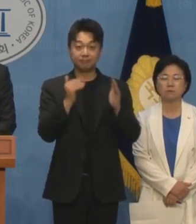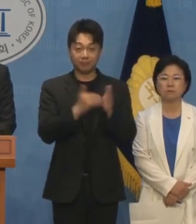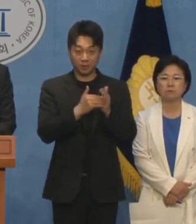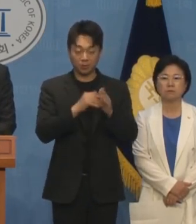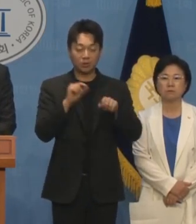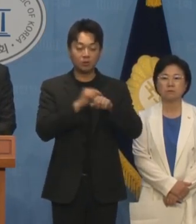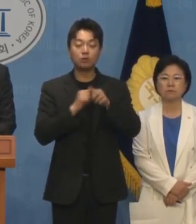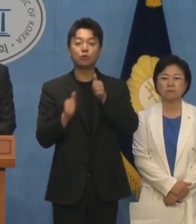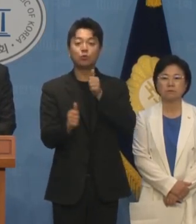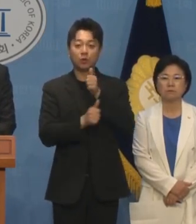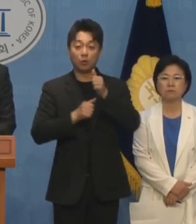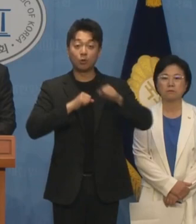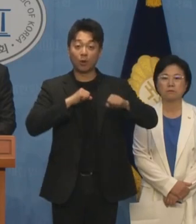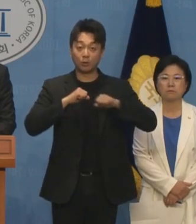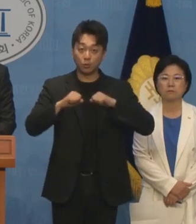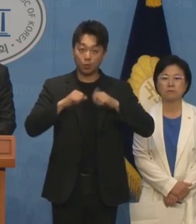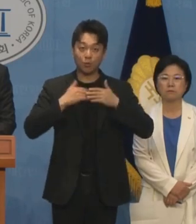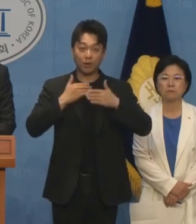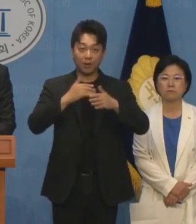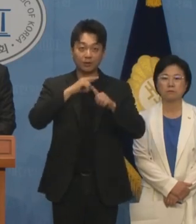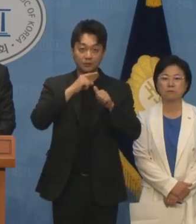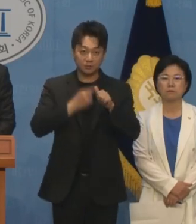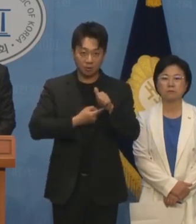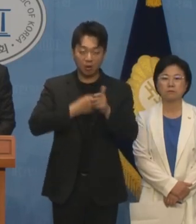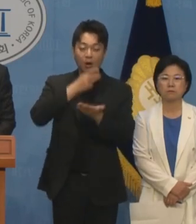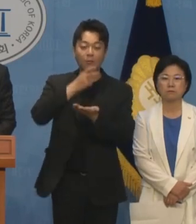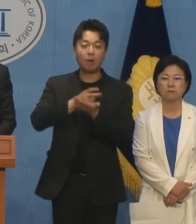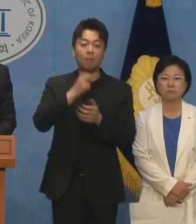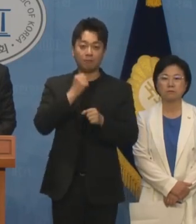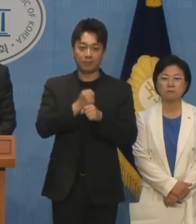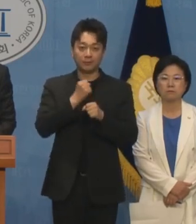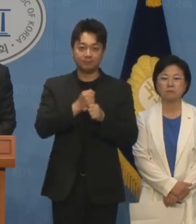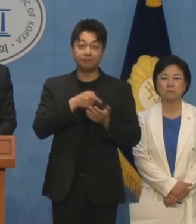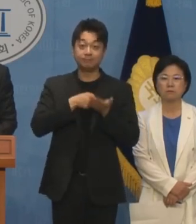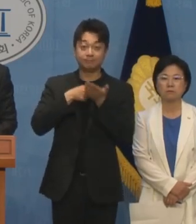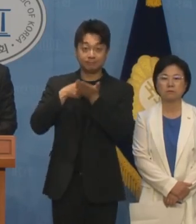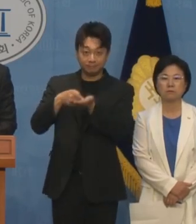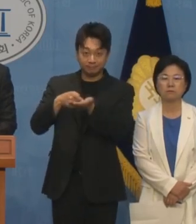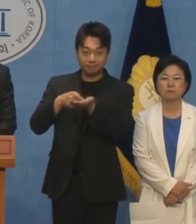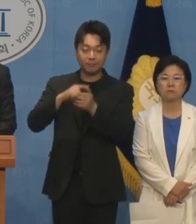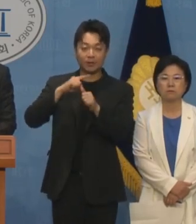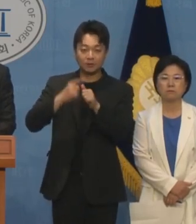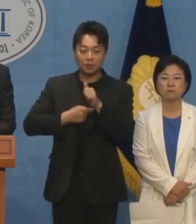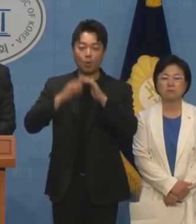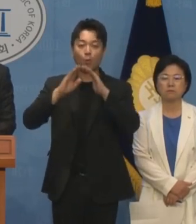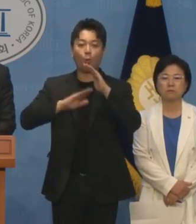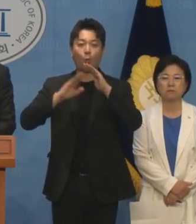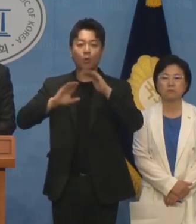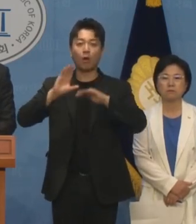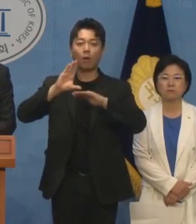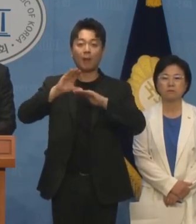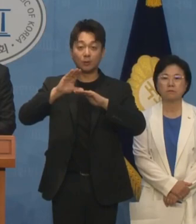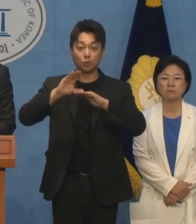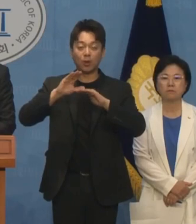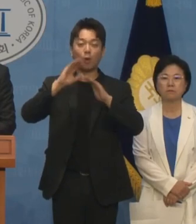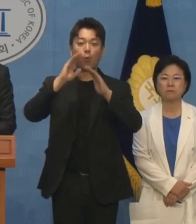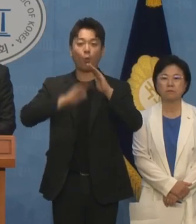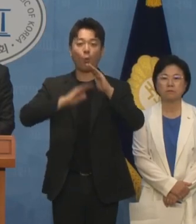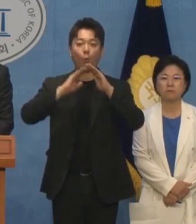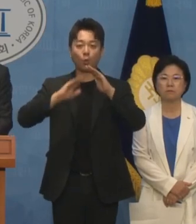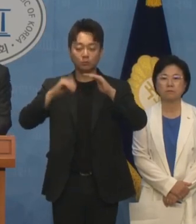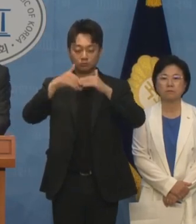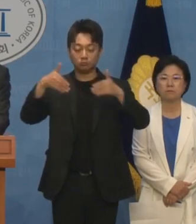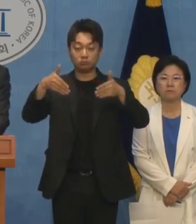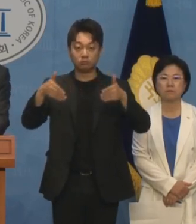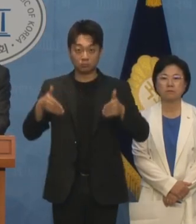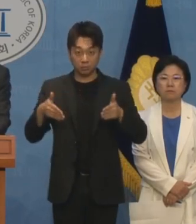함께 언론개혁 TF에서는 이 법안을 중심으로 해서 공영방송에 대한 공정성, 국민에게 다시